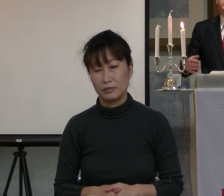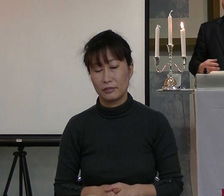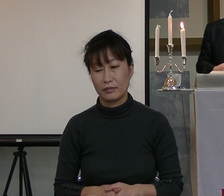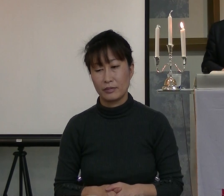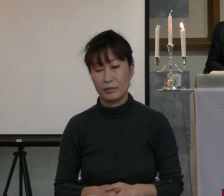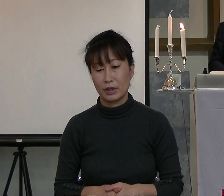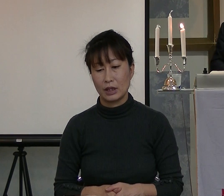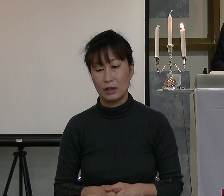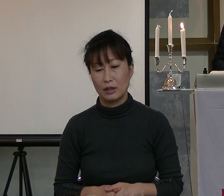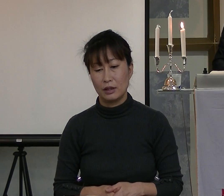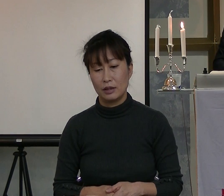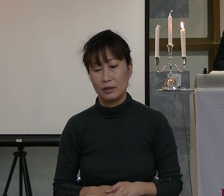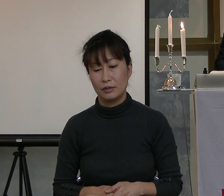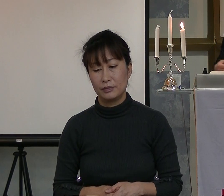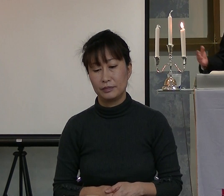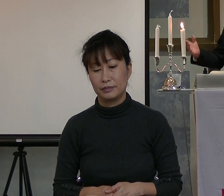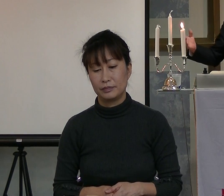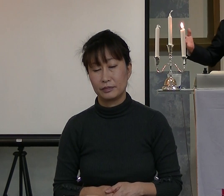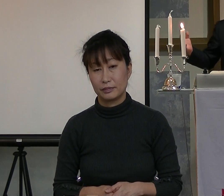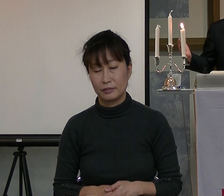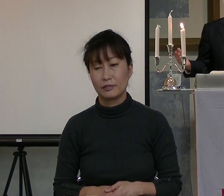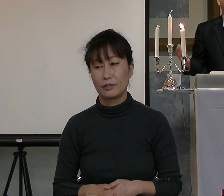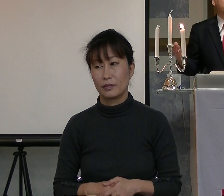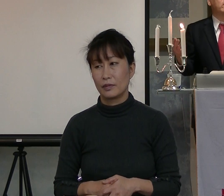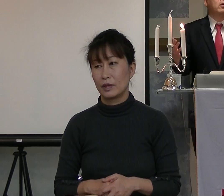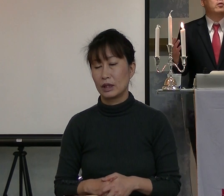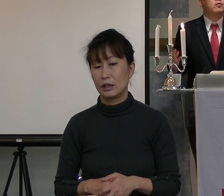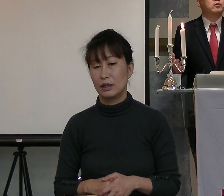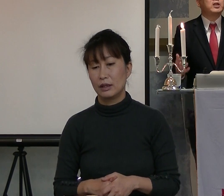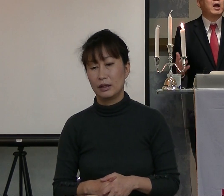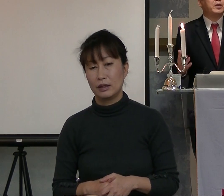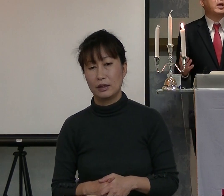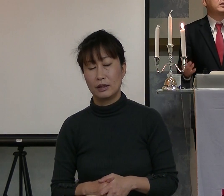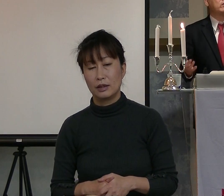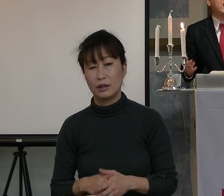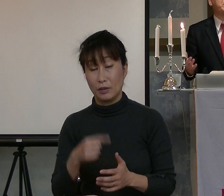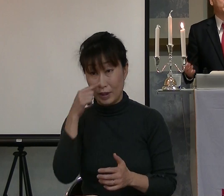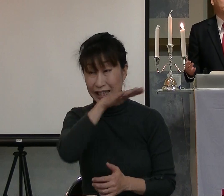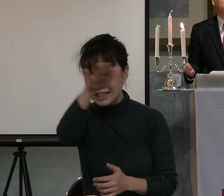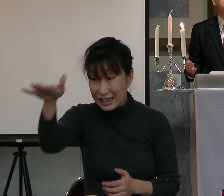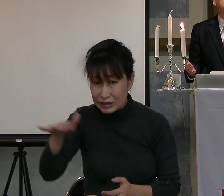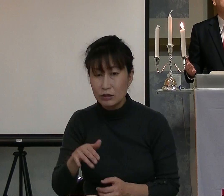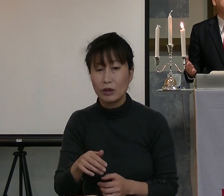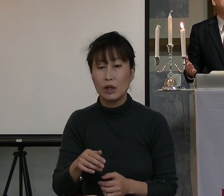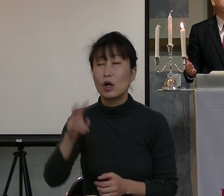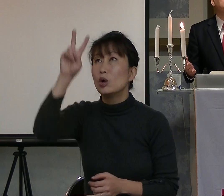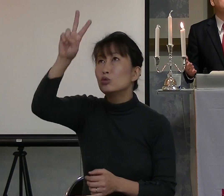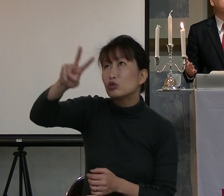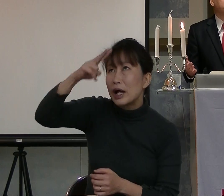我々はいらっしゃる、この再びいらっしゃる神を